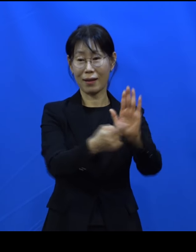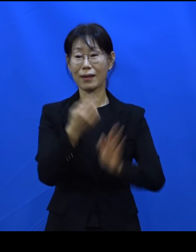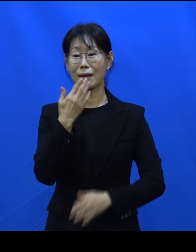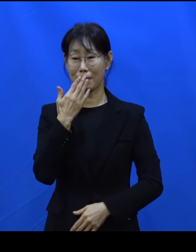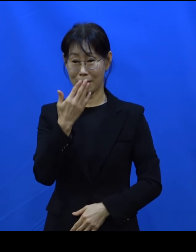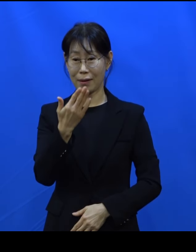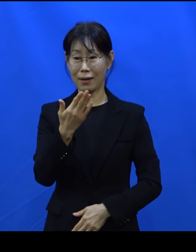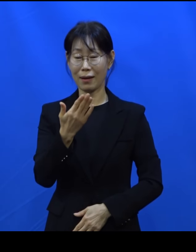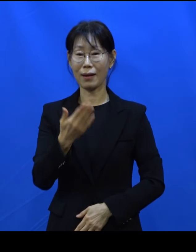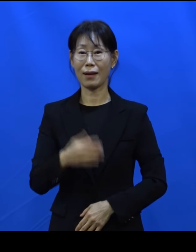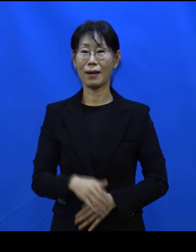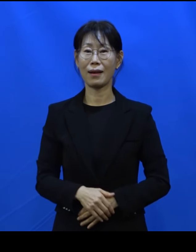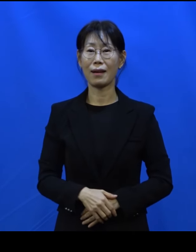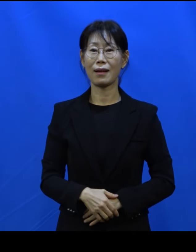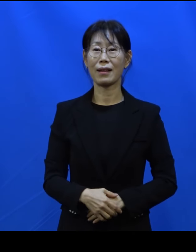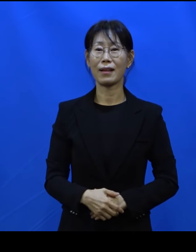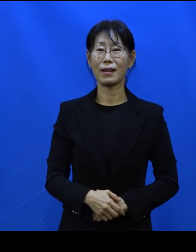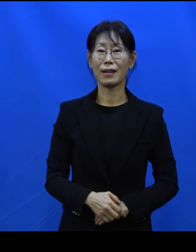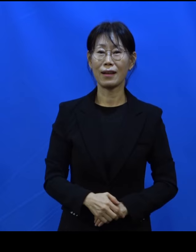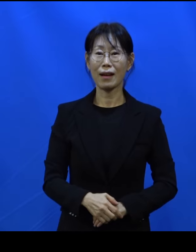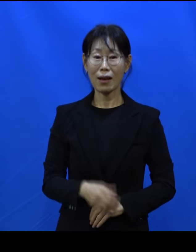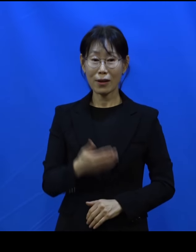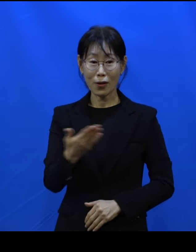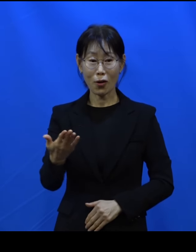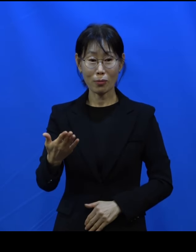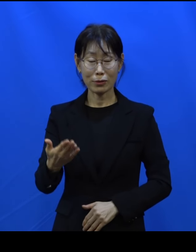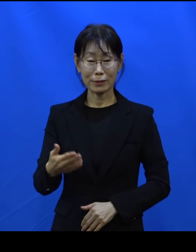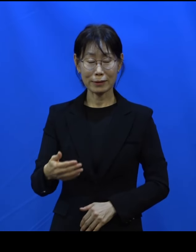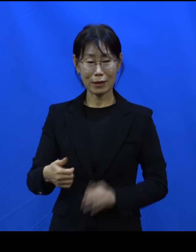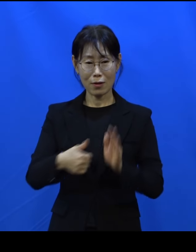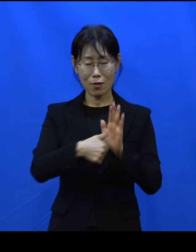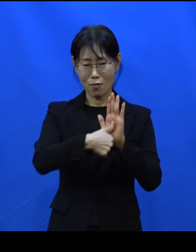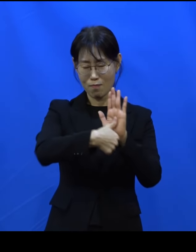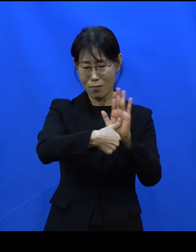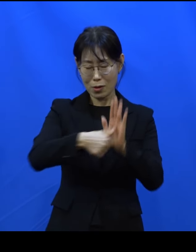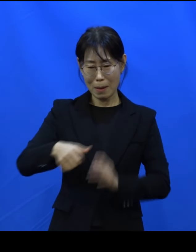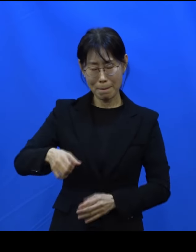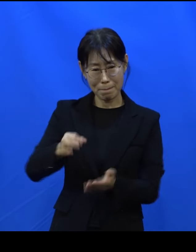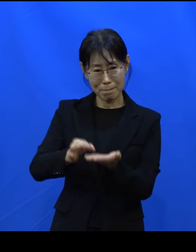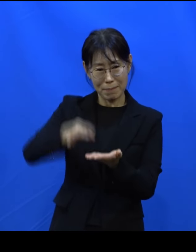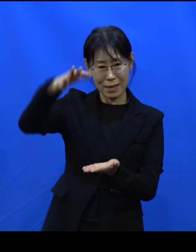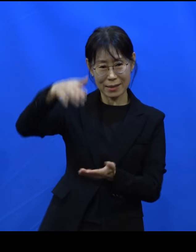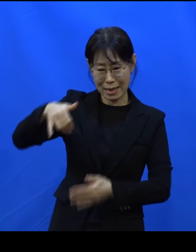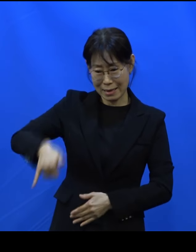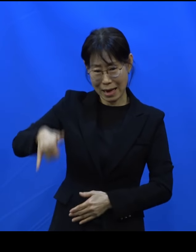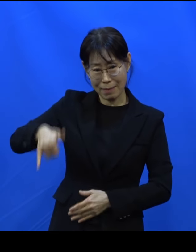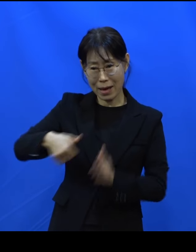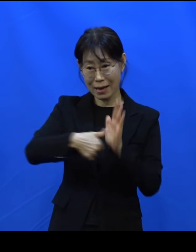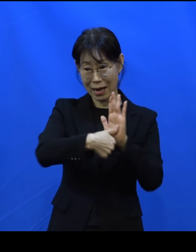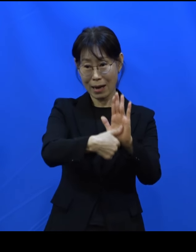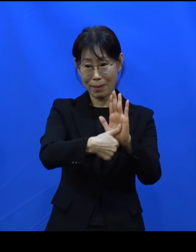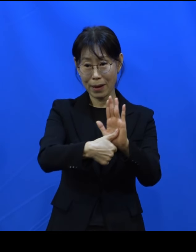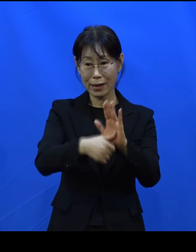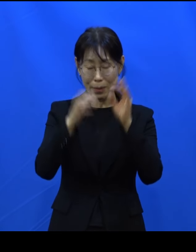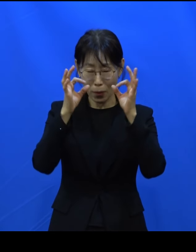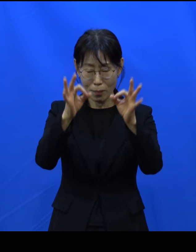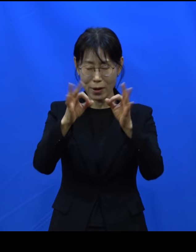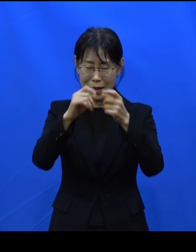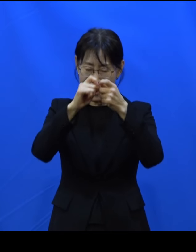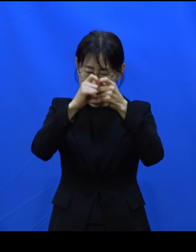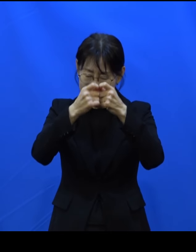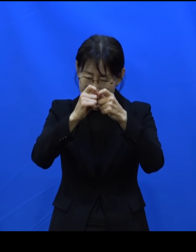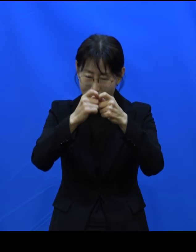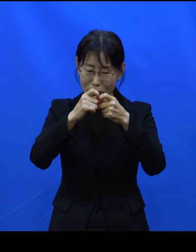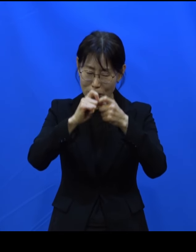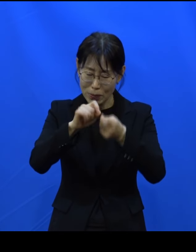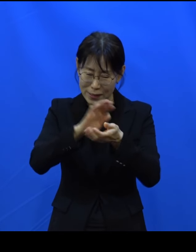한 올 한 올, 그죠? 명품들 같이 한 올 한 올 이렇게 정교하게 모든 것 안에 뭐가 있다고?